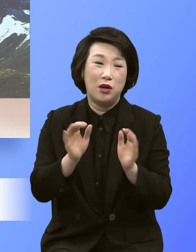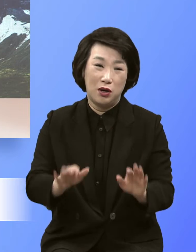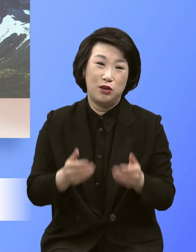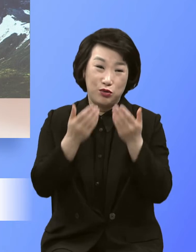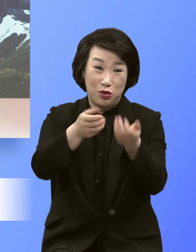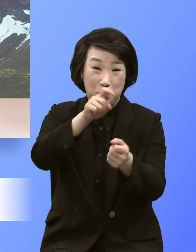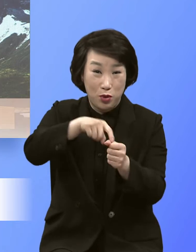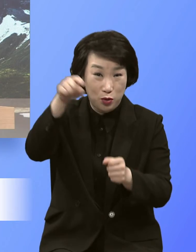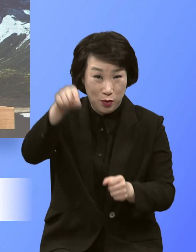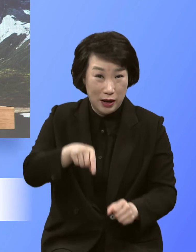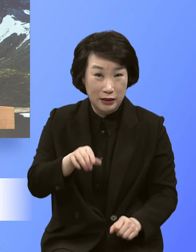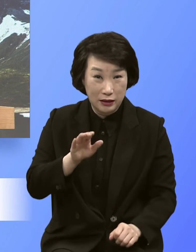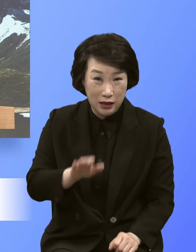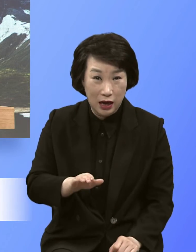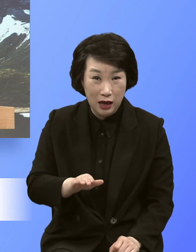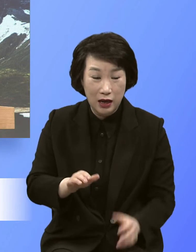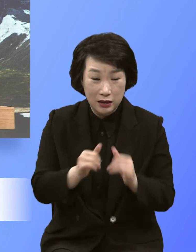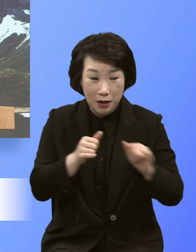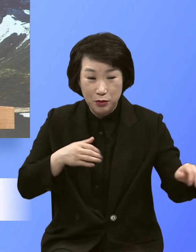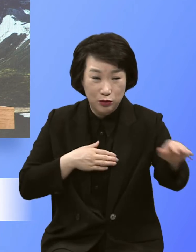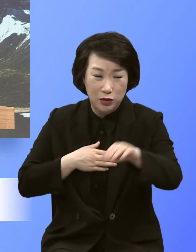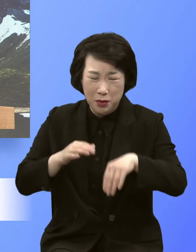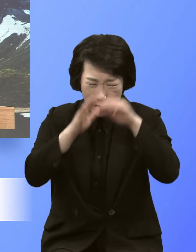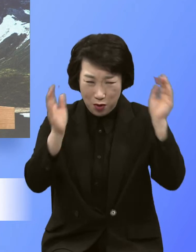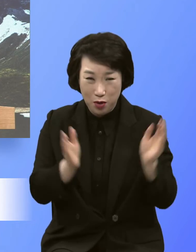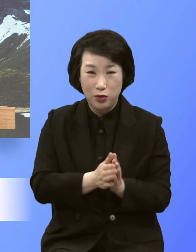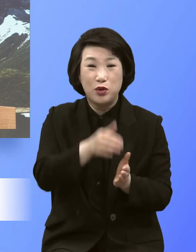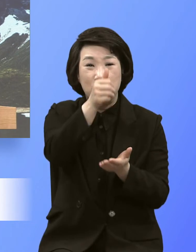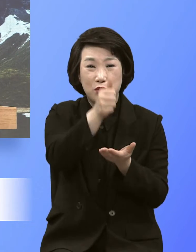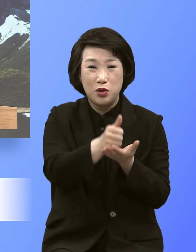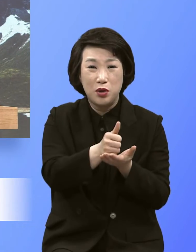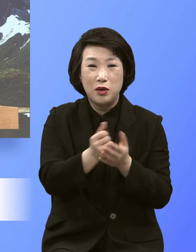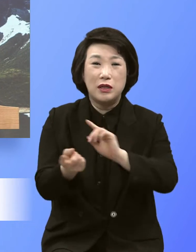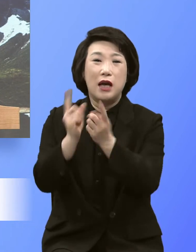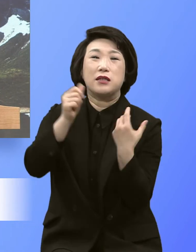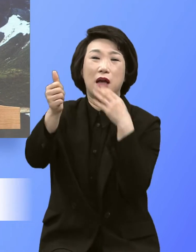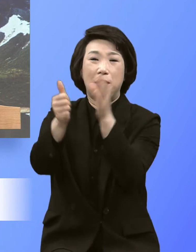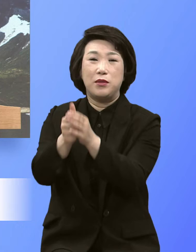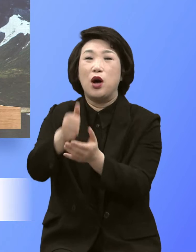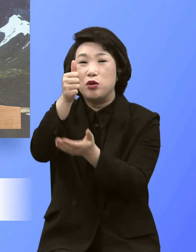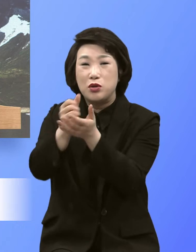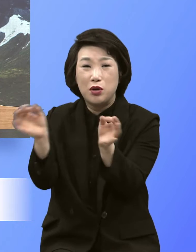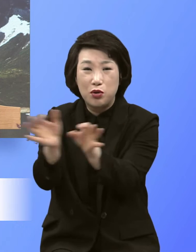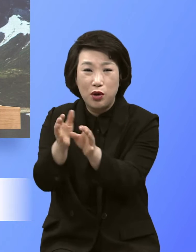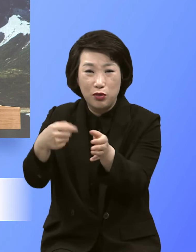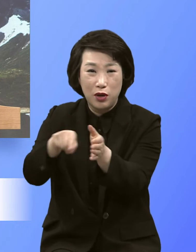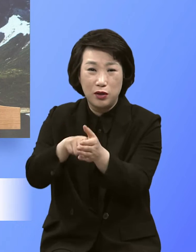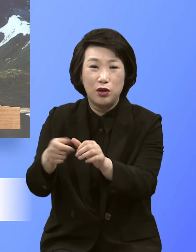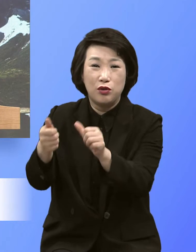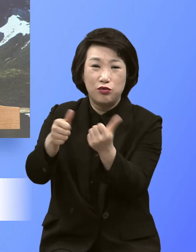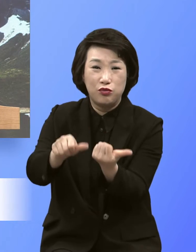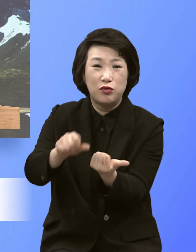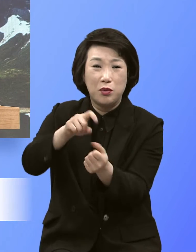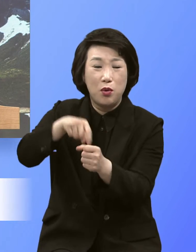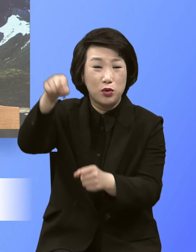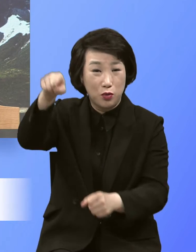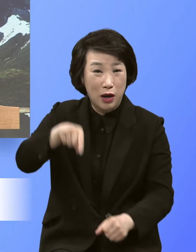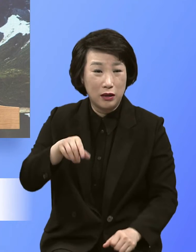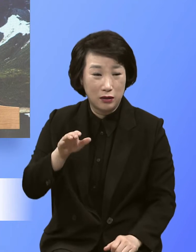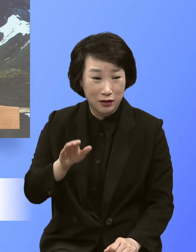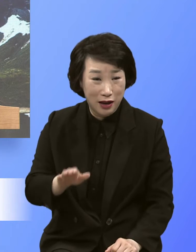함이니라. 많은 사람을 죄를 대속하기 위해서 죽으러 왔다는 것입니다.